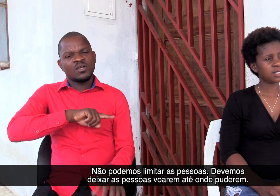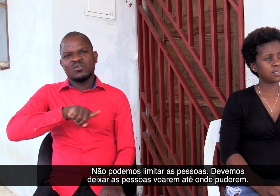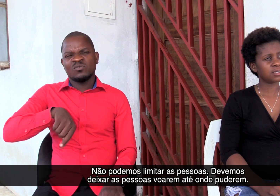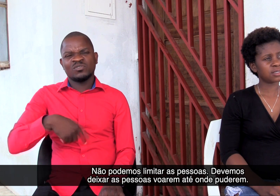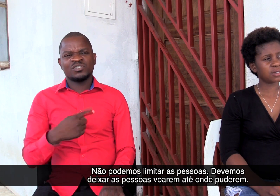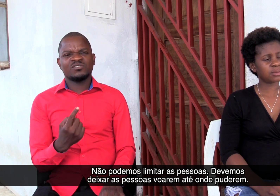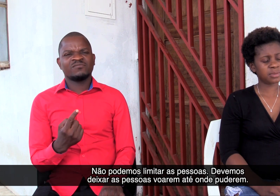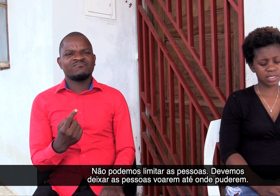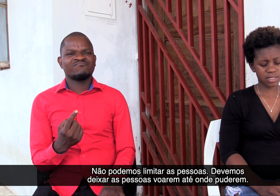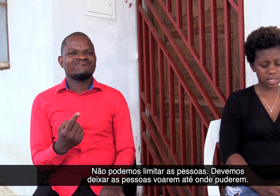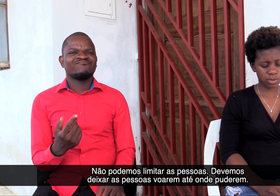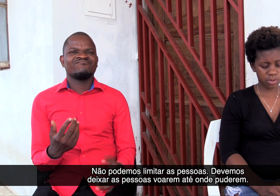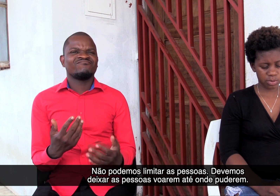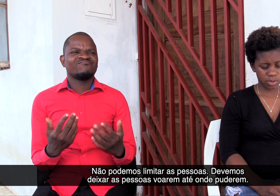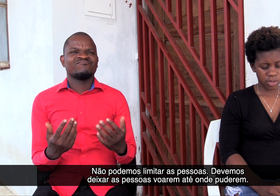Simplesmente